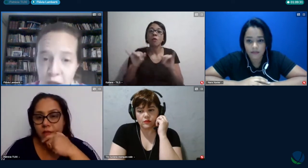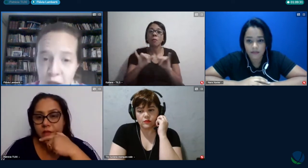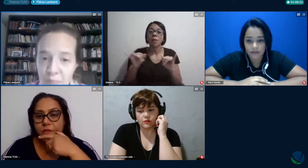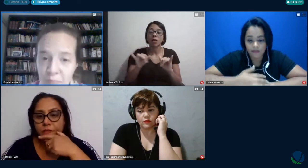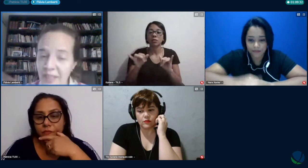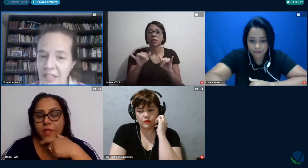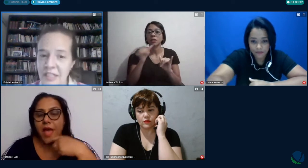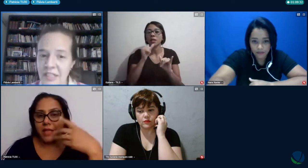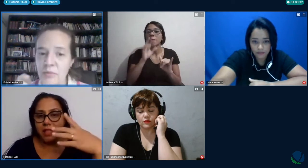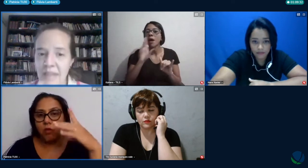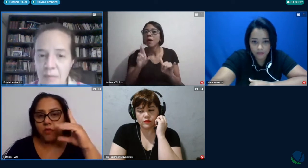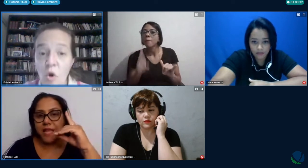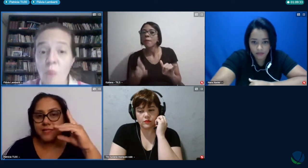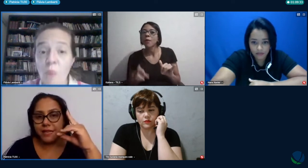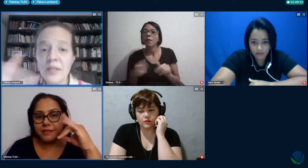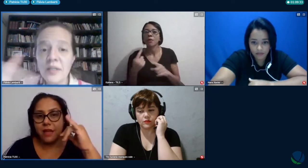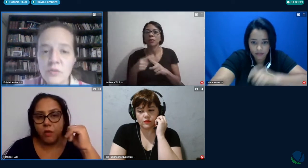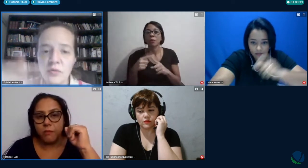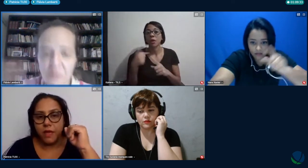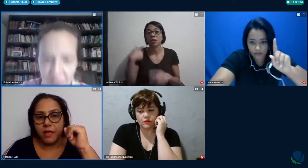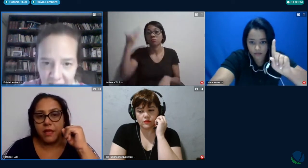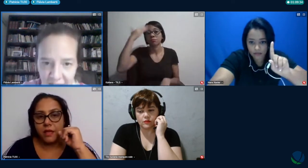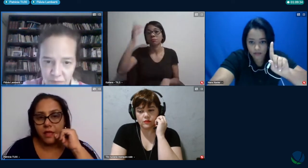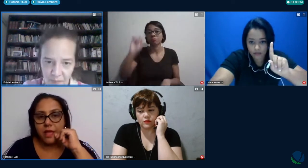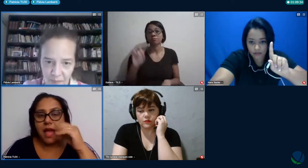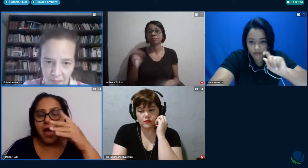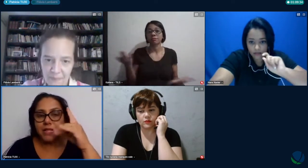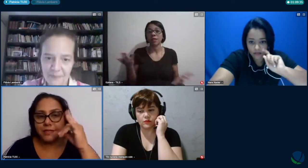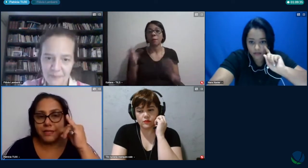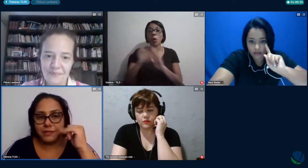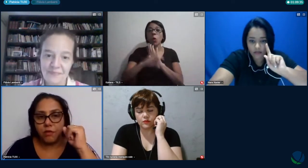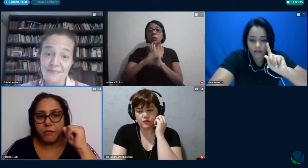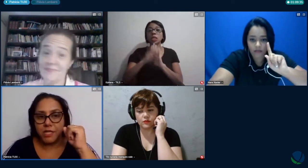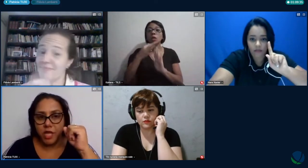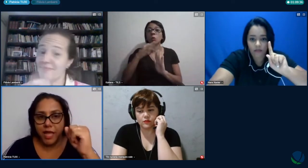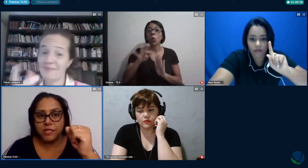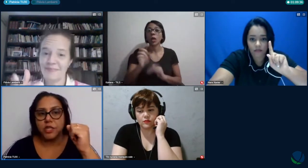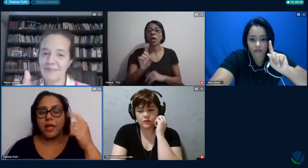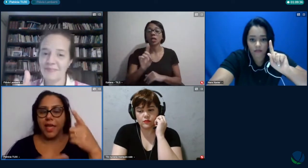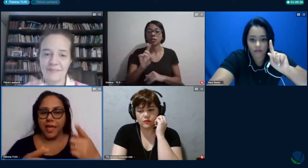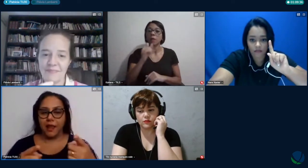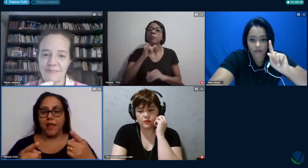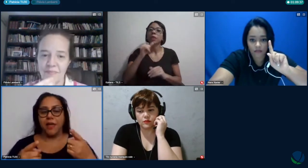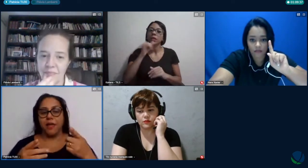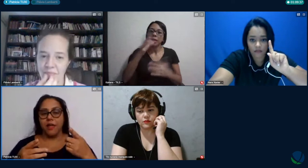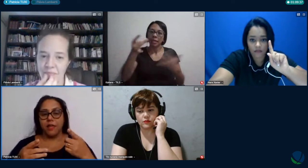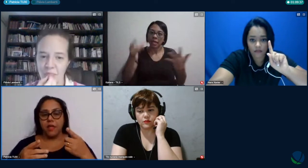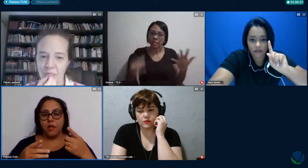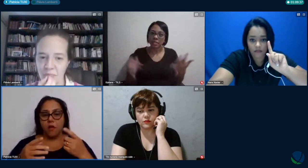deu, alguma resposta, porque a gente não sabe como isso foi feito. A descrição imagética,